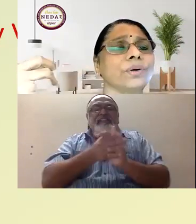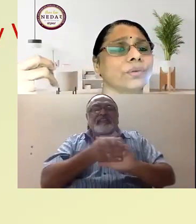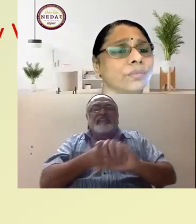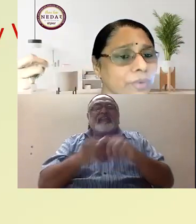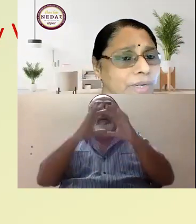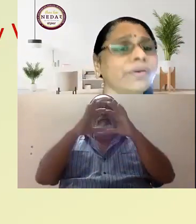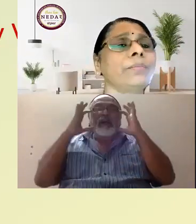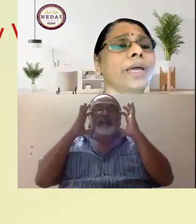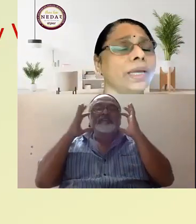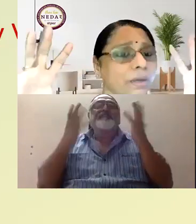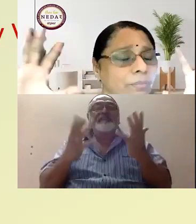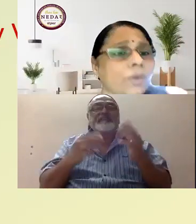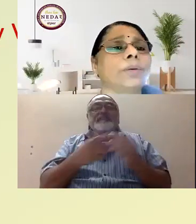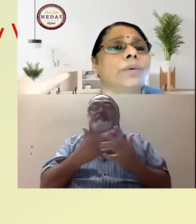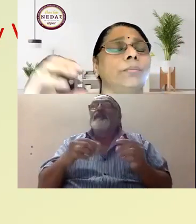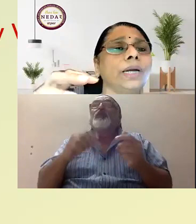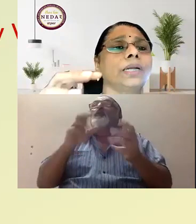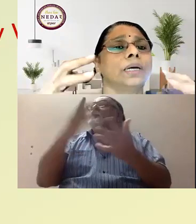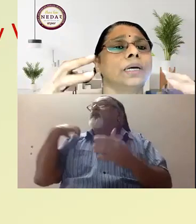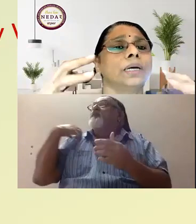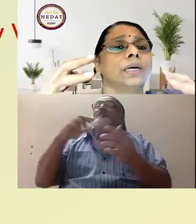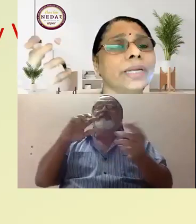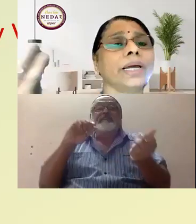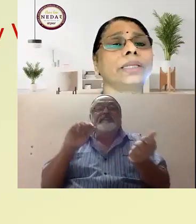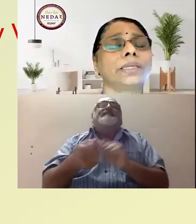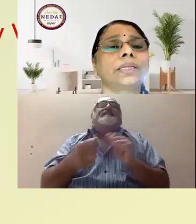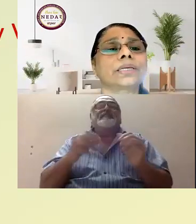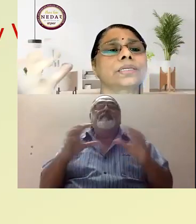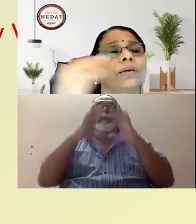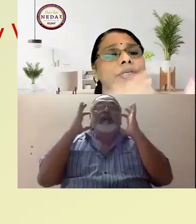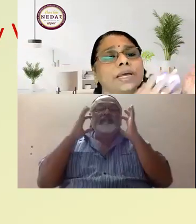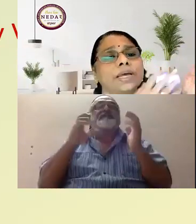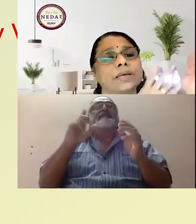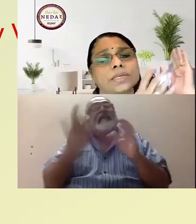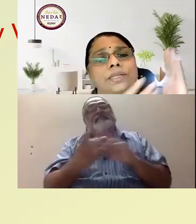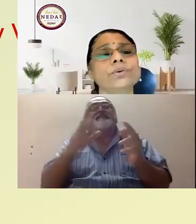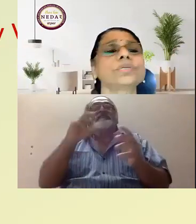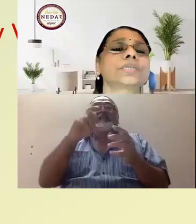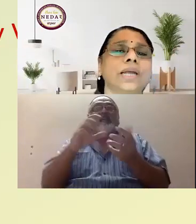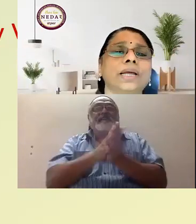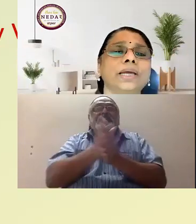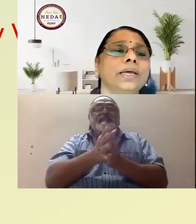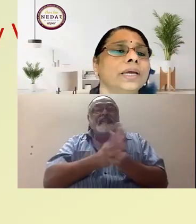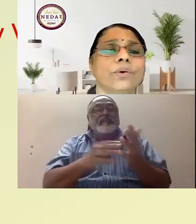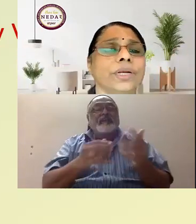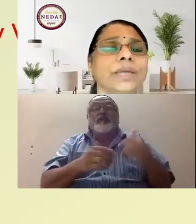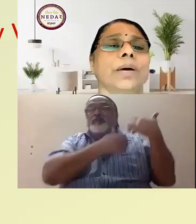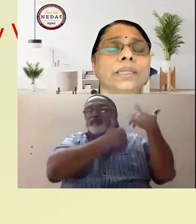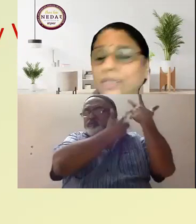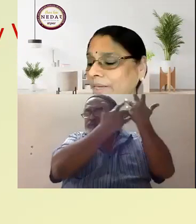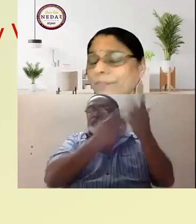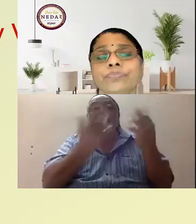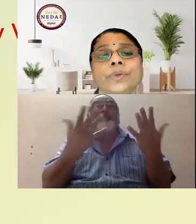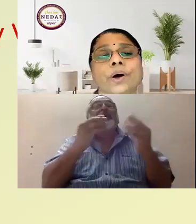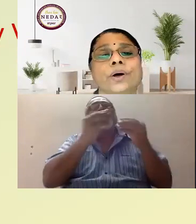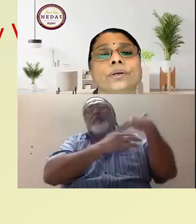to driven by a problem, but there are many other things which सदियों से चला आ रहा है, कोई नई बात